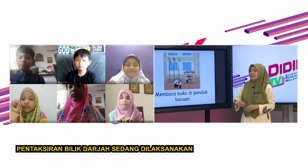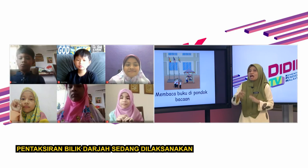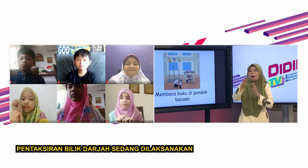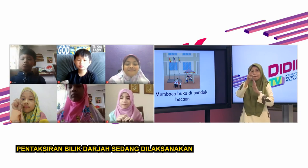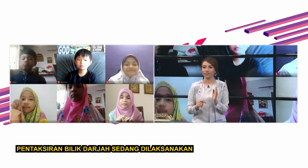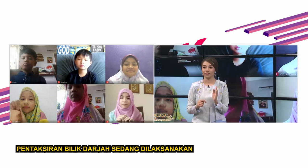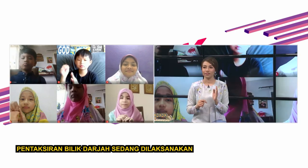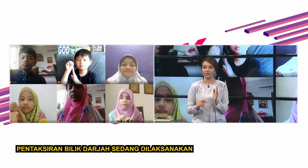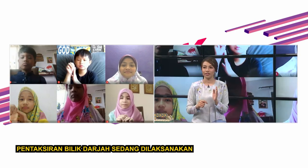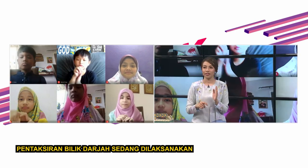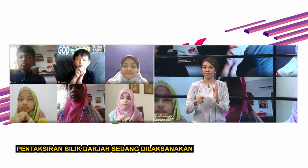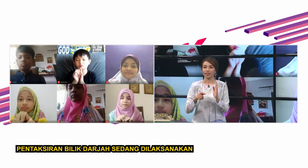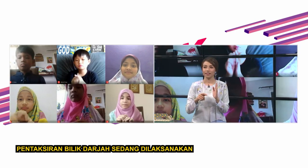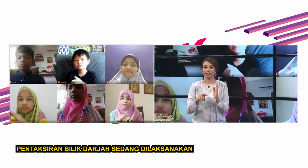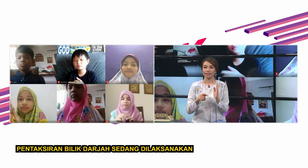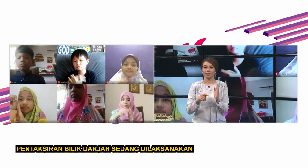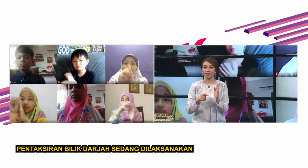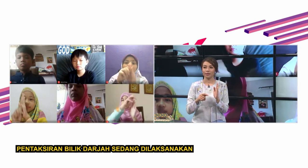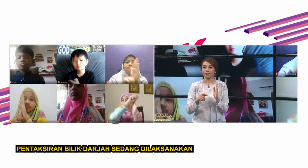Okey. Mem.